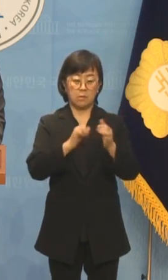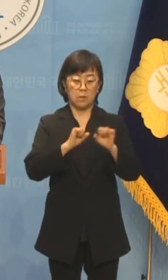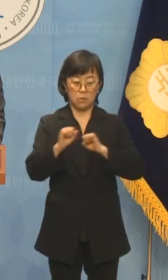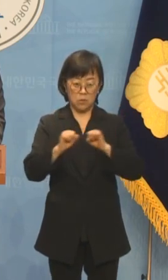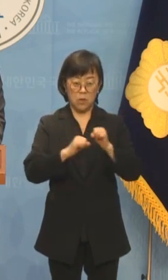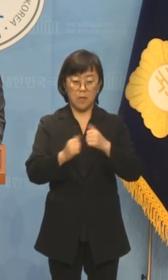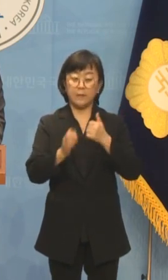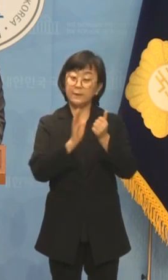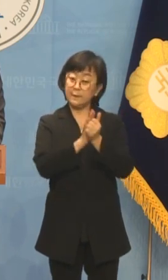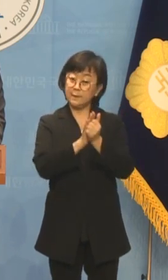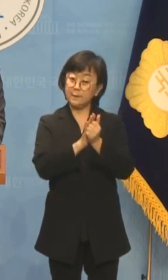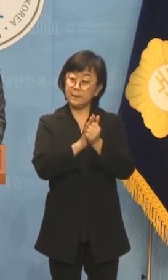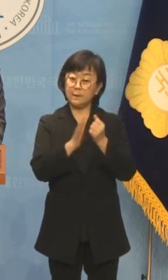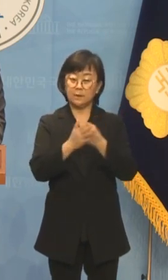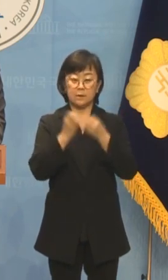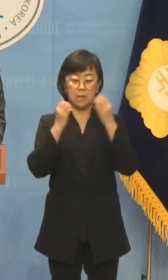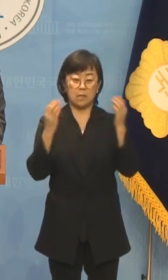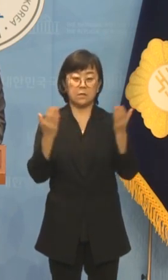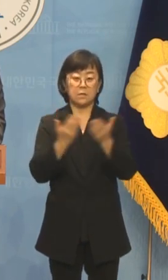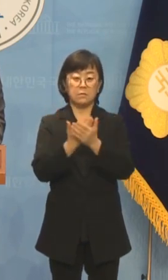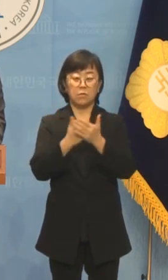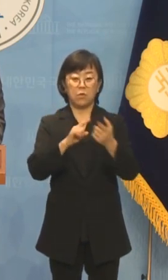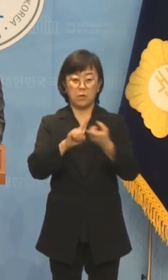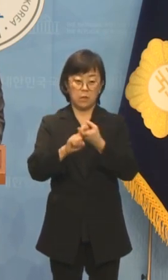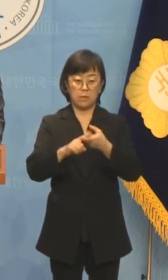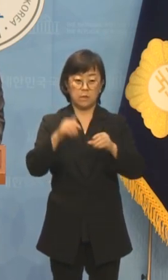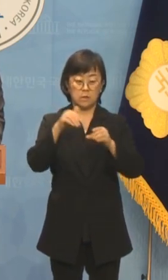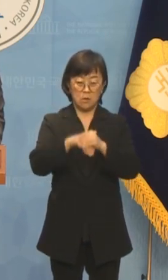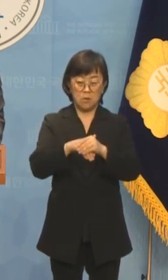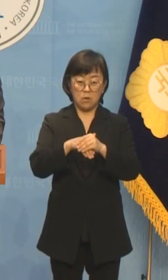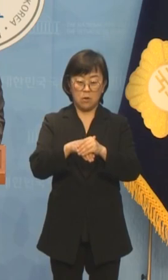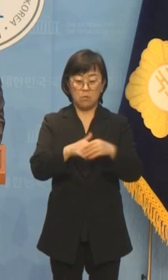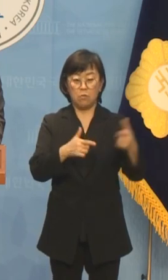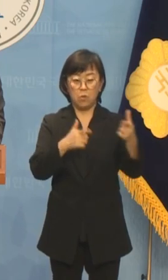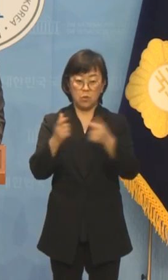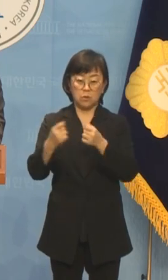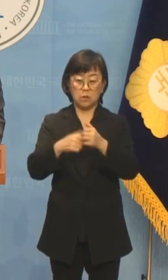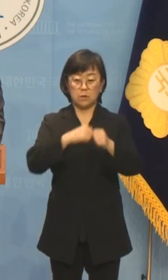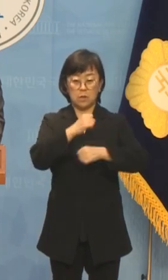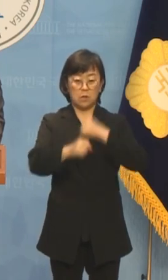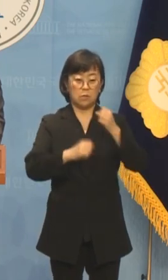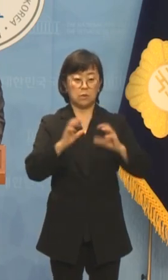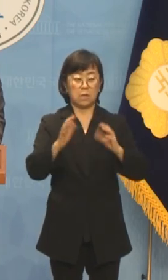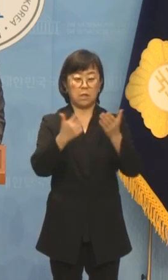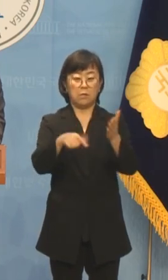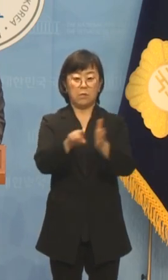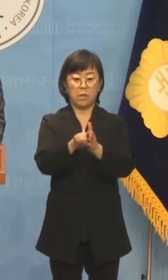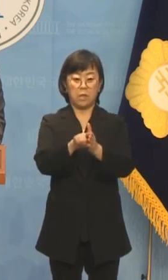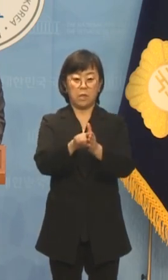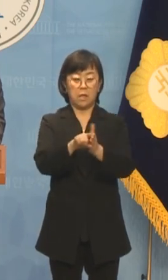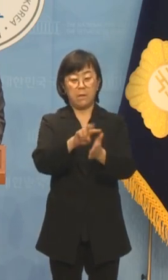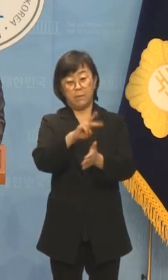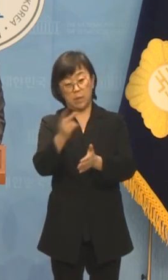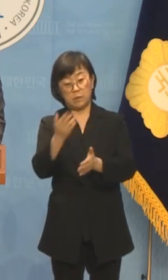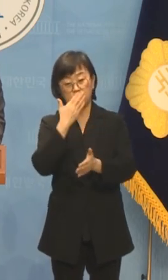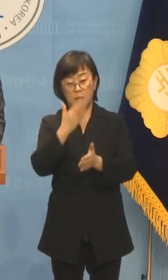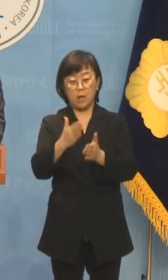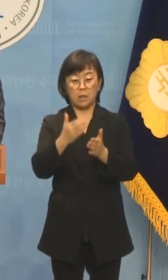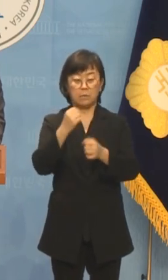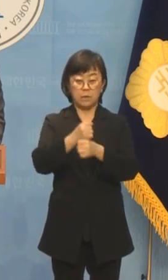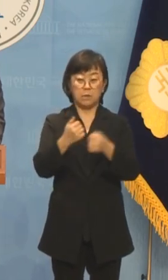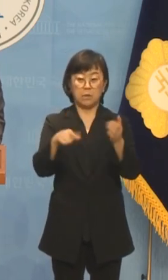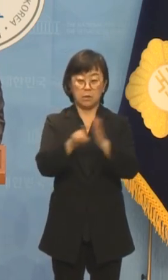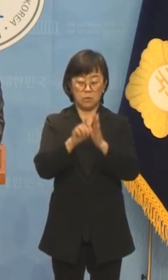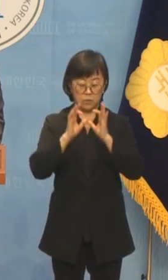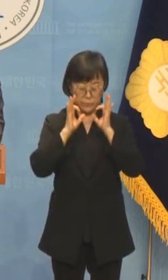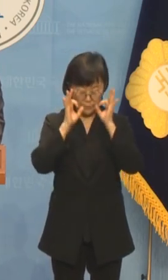활동에 지지를 보내며 새진보연합은 이번 총선이 모두가 자유로운 나라를 위한 전환점이 될 수 있도록